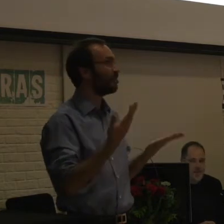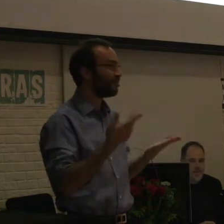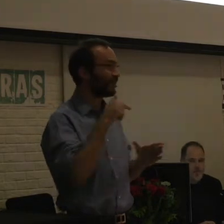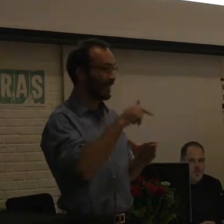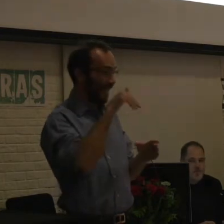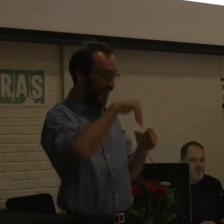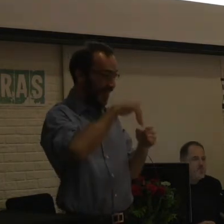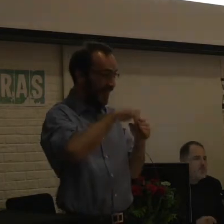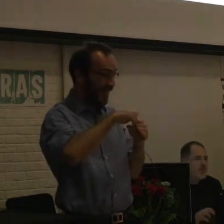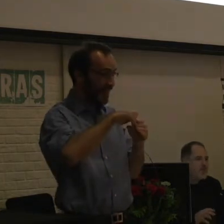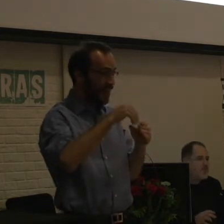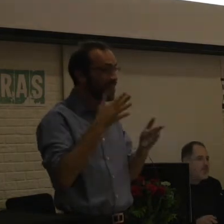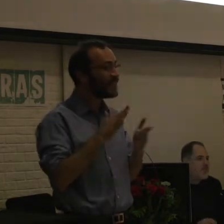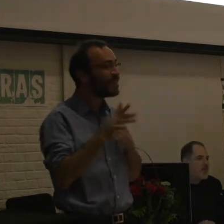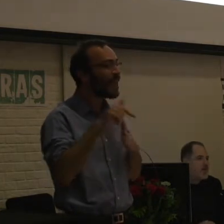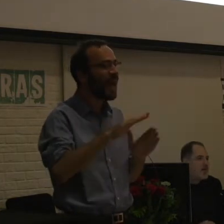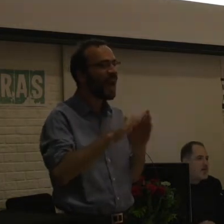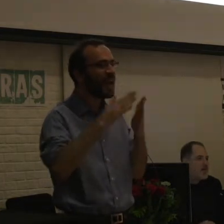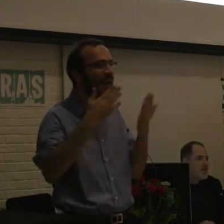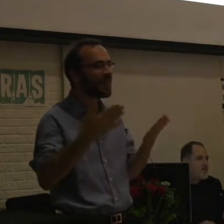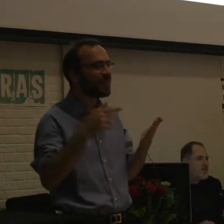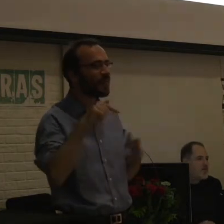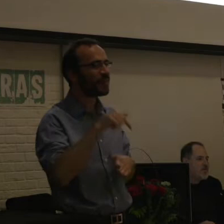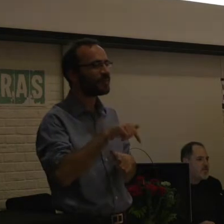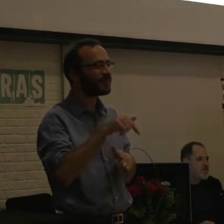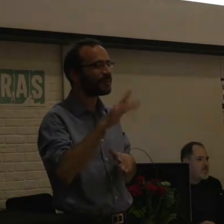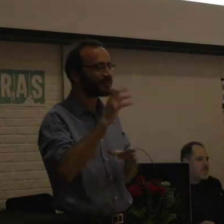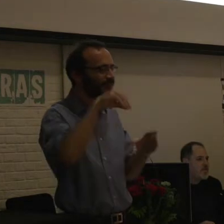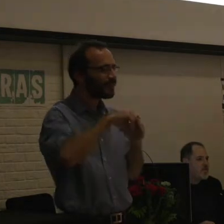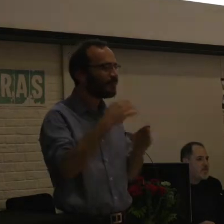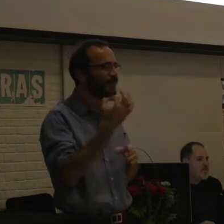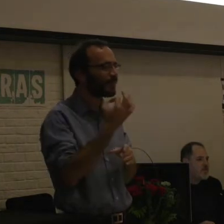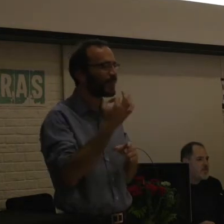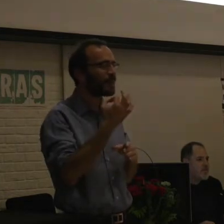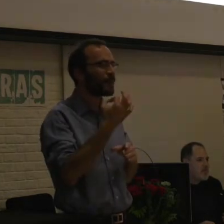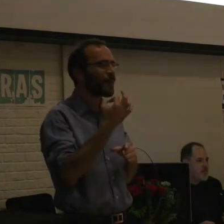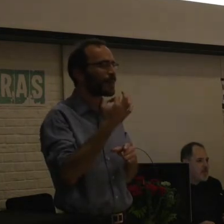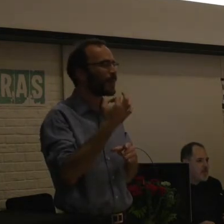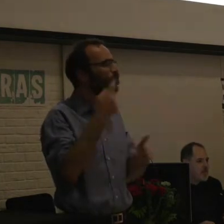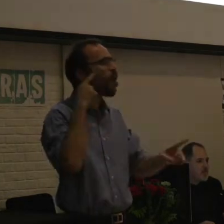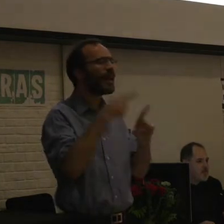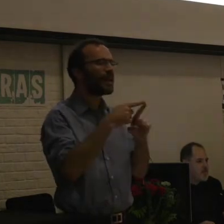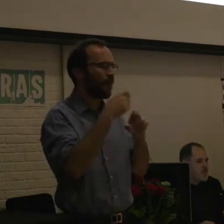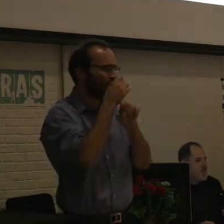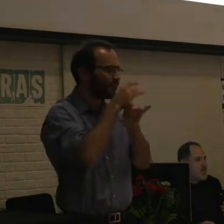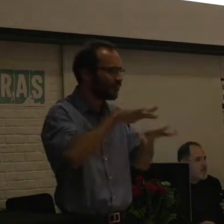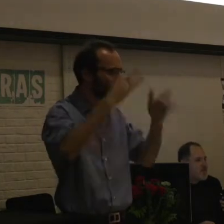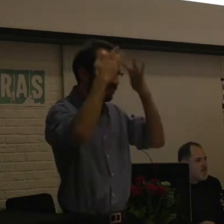de un libro... cuya vocación es totalmente divulgativa. He tratado de